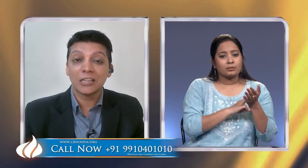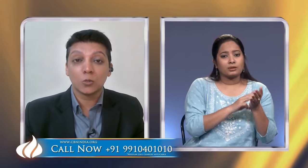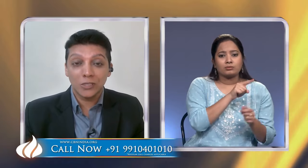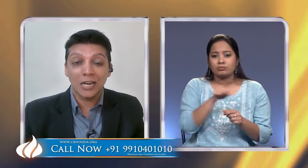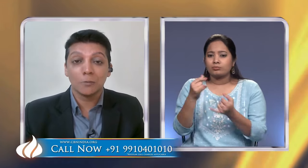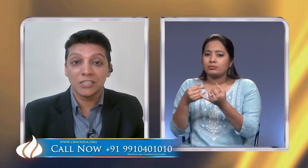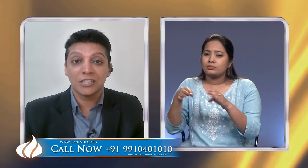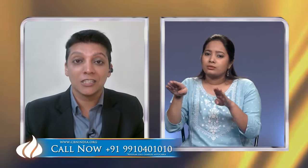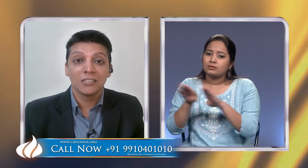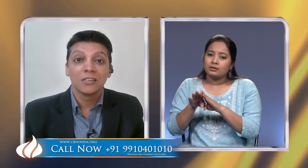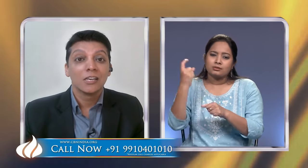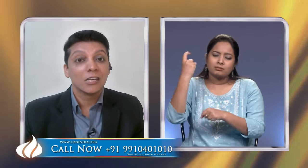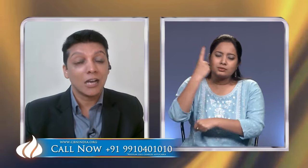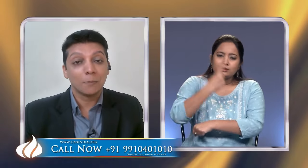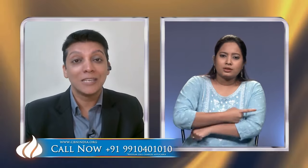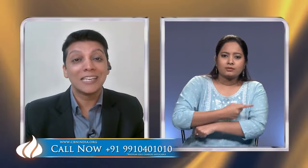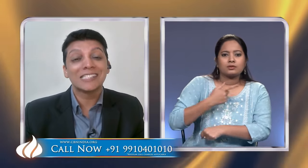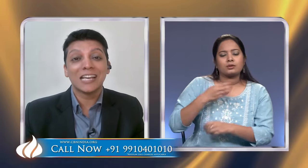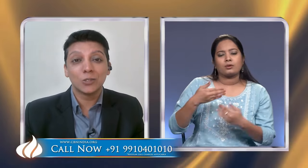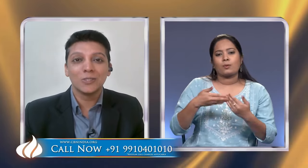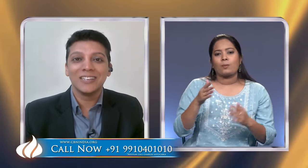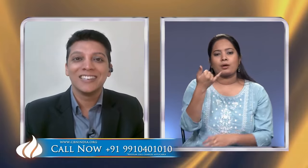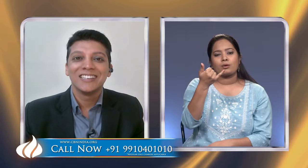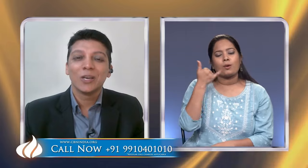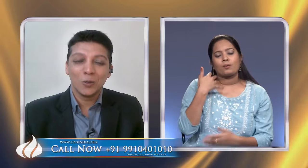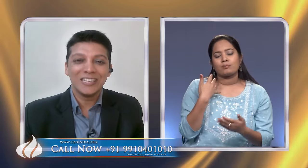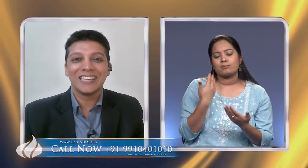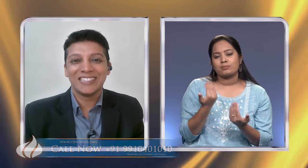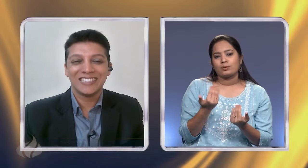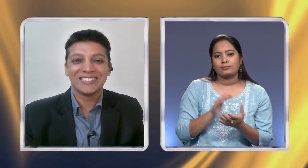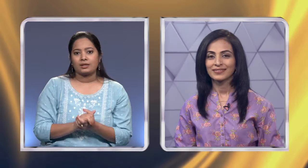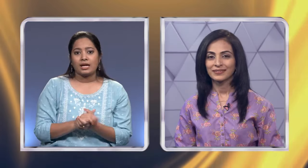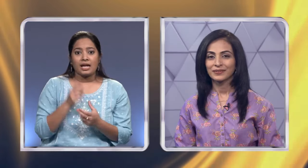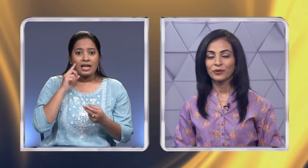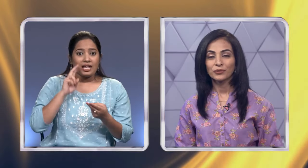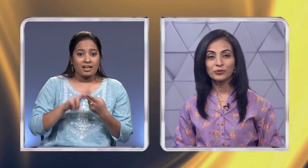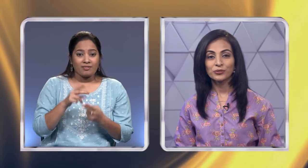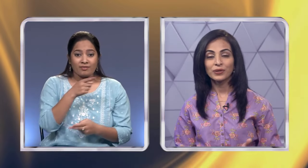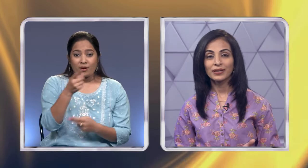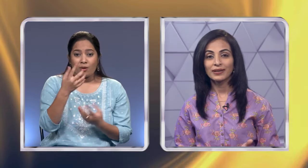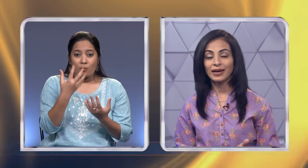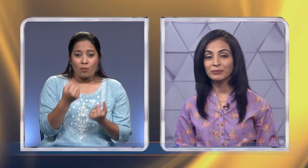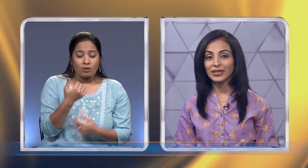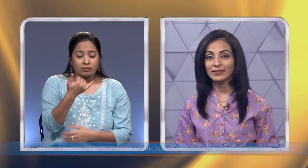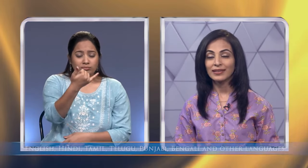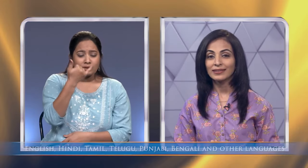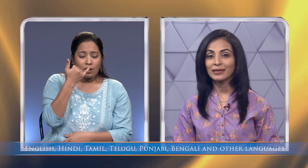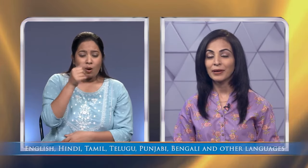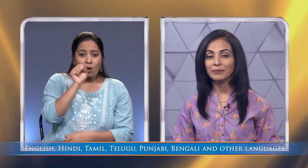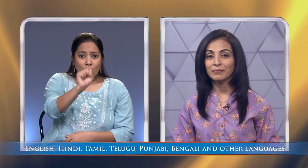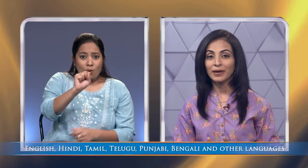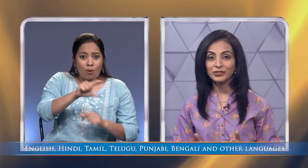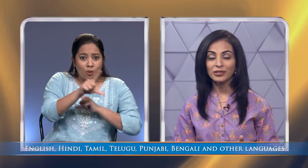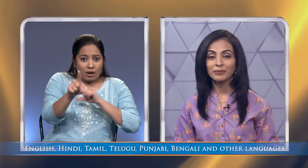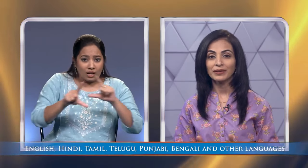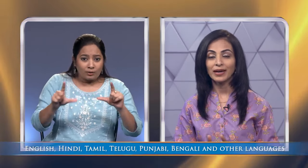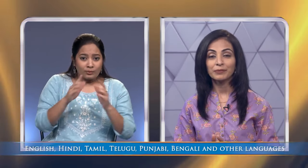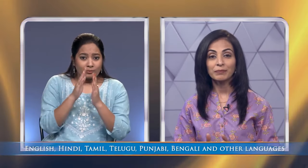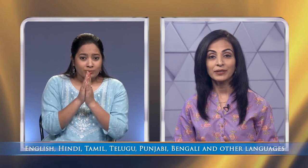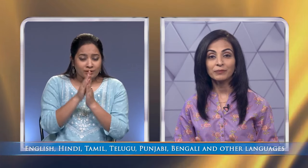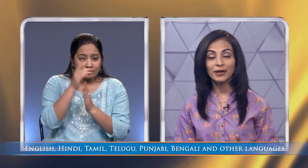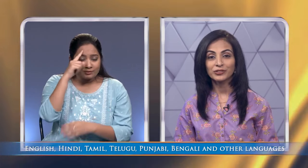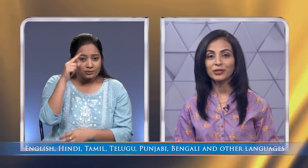लेकर रात को 11 बजे तक हफ्ते के सातों दिन खुली रहती है। और दोस्तों, अगर आप चाहते हैं कि हम आपकी भाषा